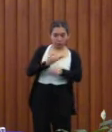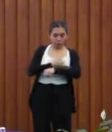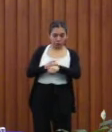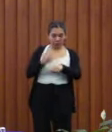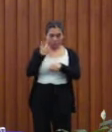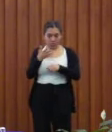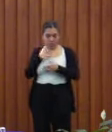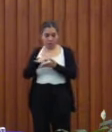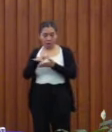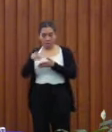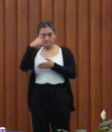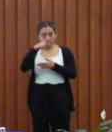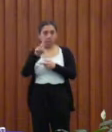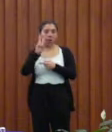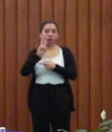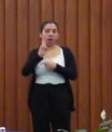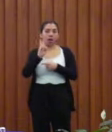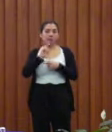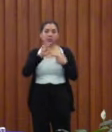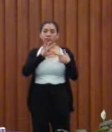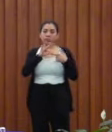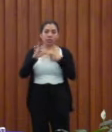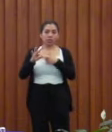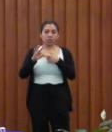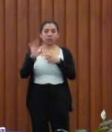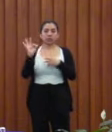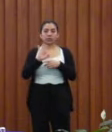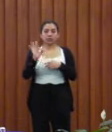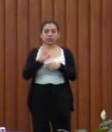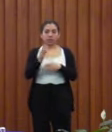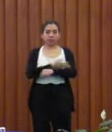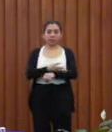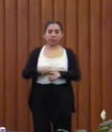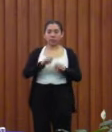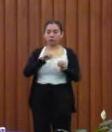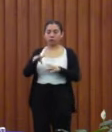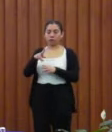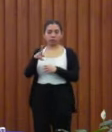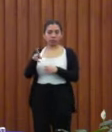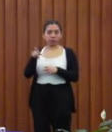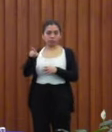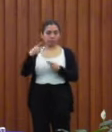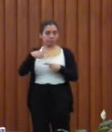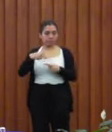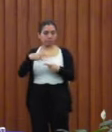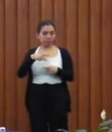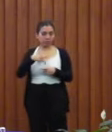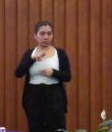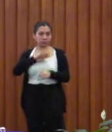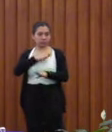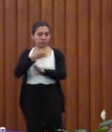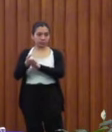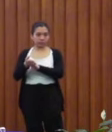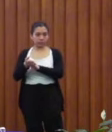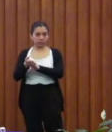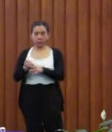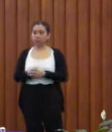para que dé seguimiento al caso si la familia abandona a la víctima, ¿no? Es complejo y sí, en cada estado